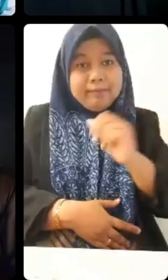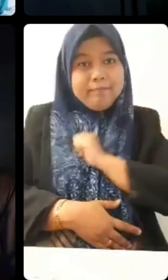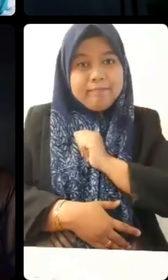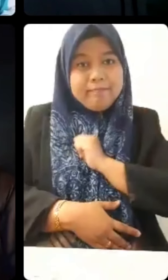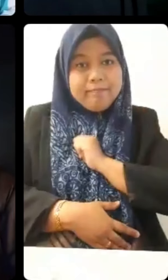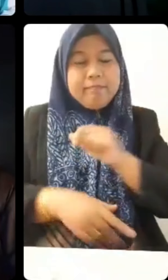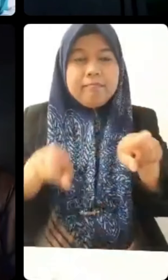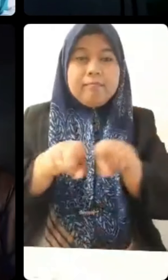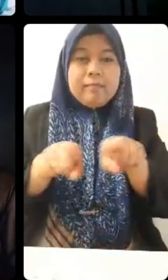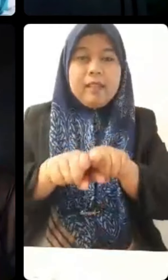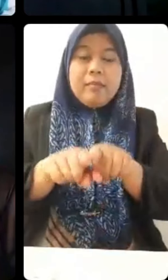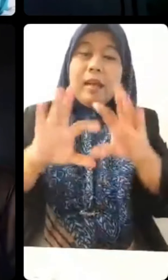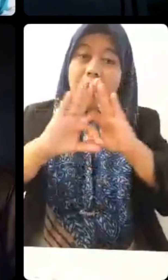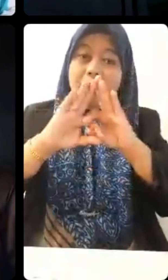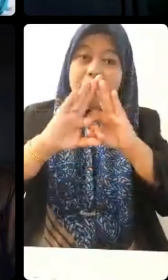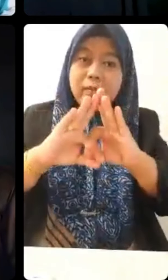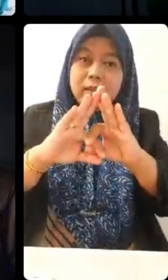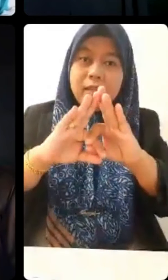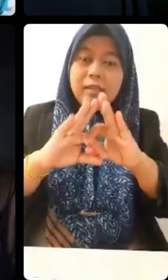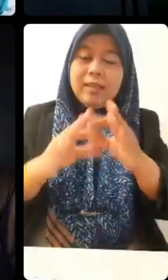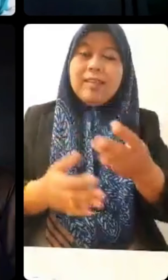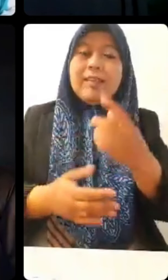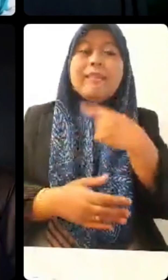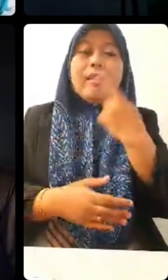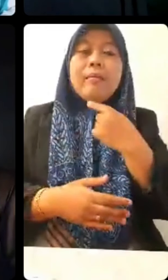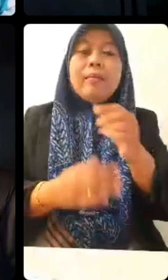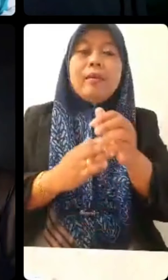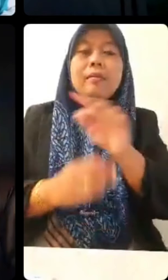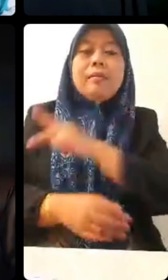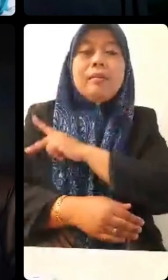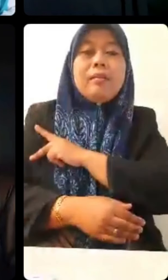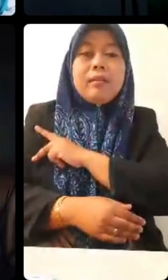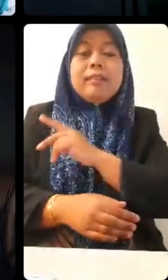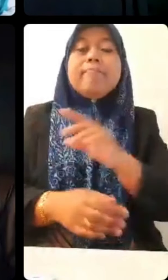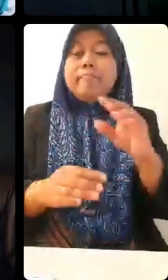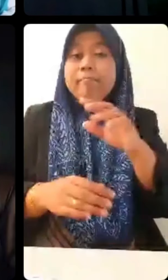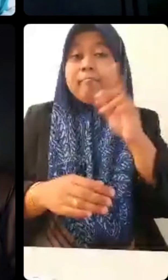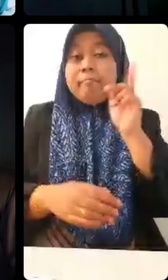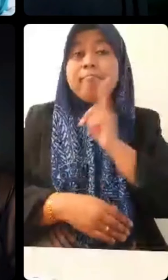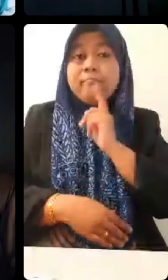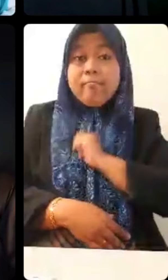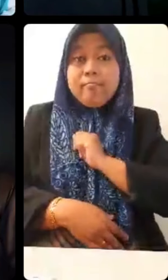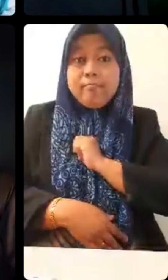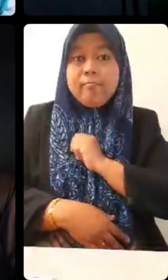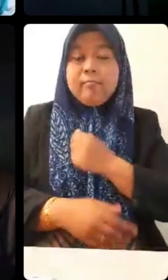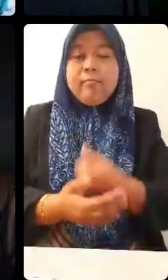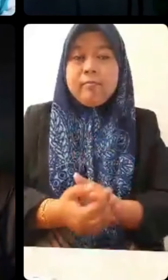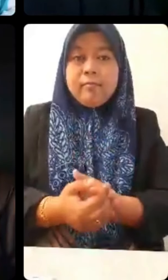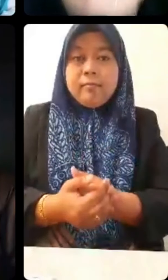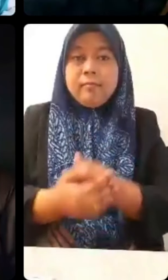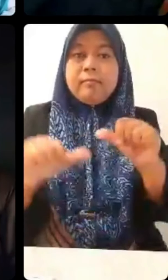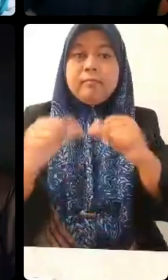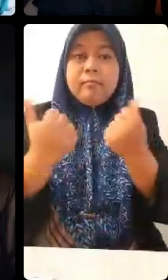juga diterajui oleh orang pekak. Dan seperti contoh, dan yang lain contoh yang lain, di Persatuan Orang Pekak Negeri Sembilan juga,